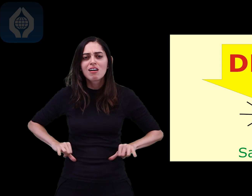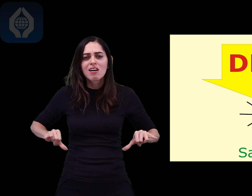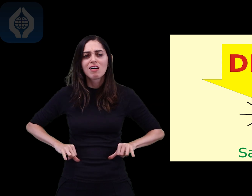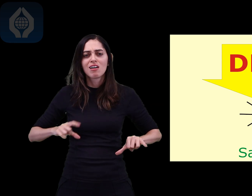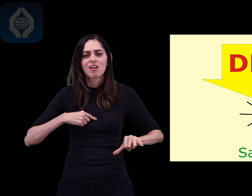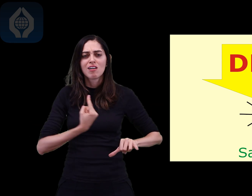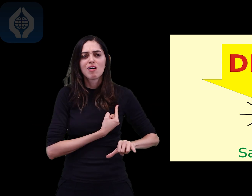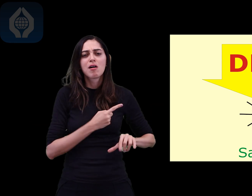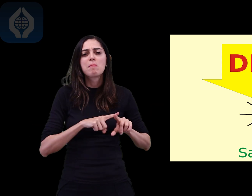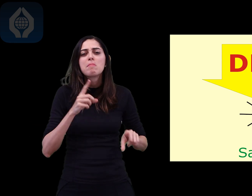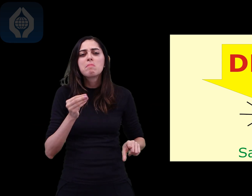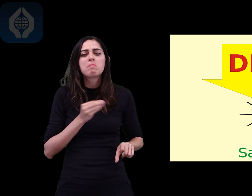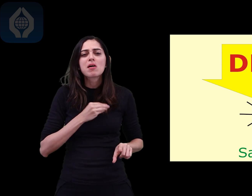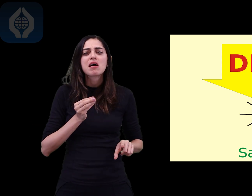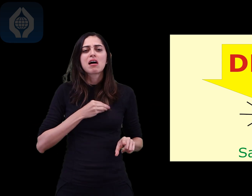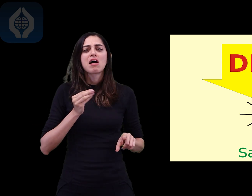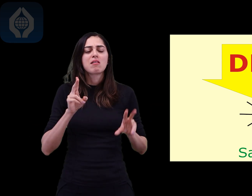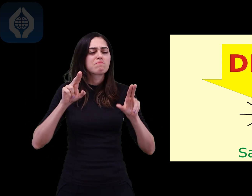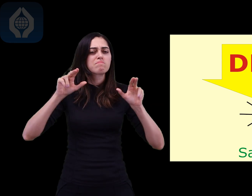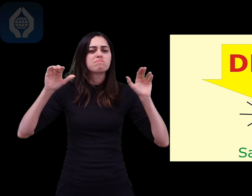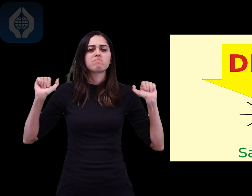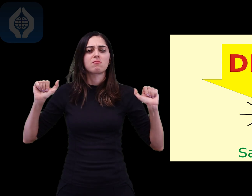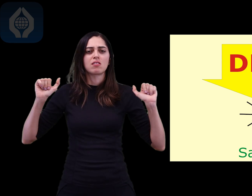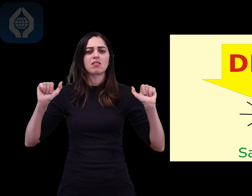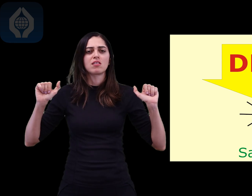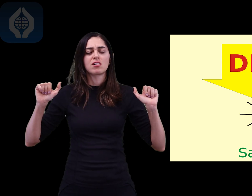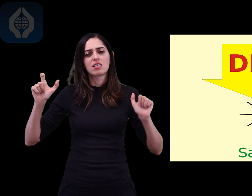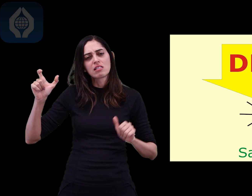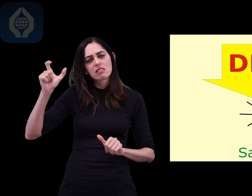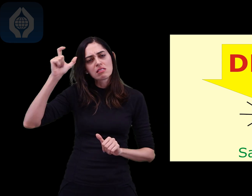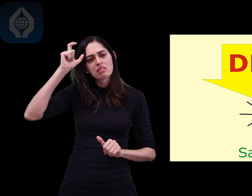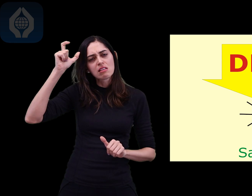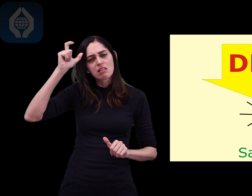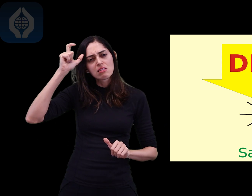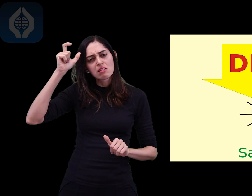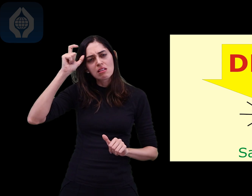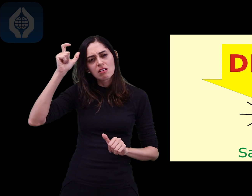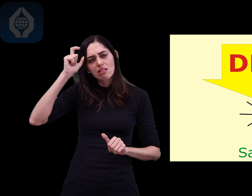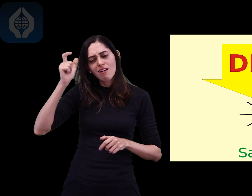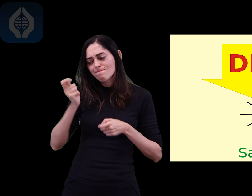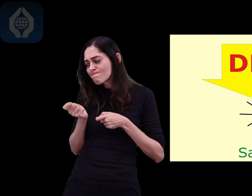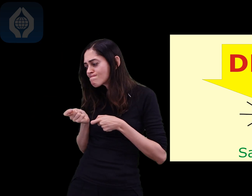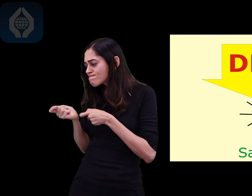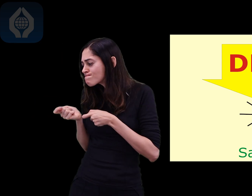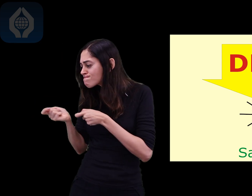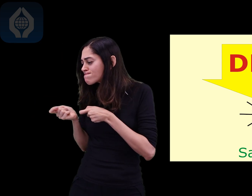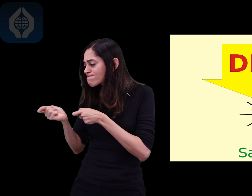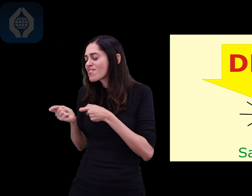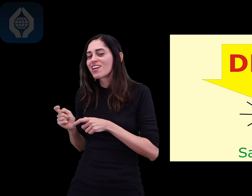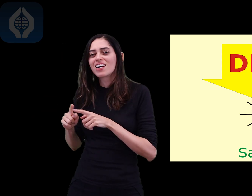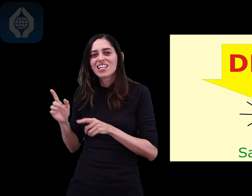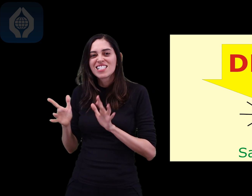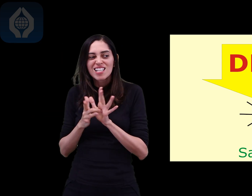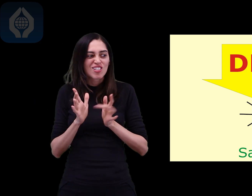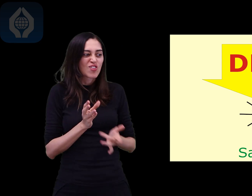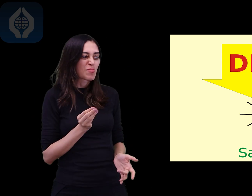pecou. Satanás não podia fazer Jesus pecar. Satanás é um inimigo forte, mas não pode